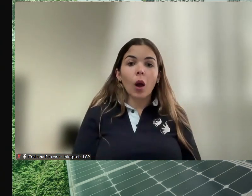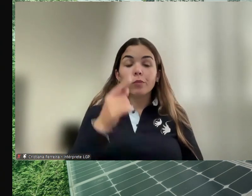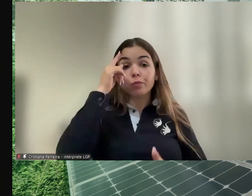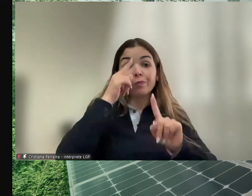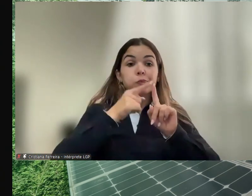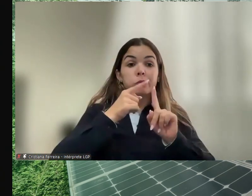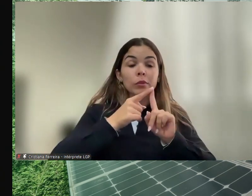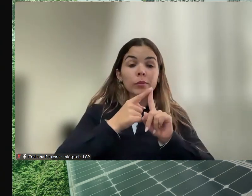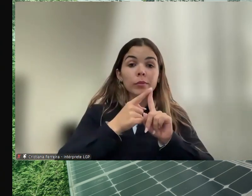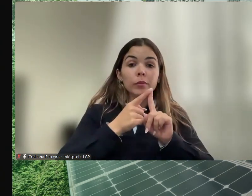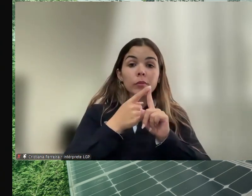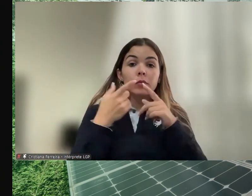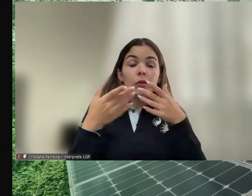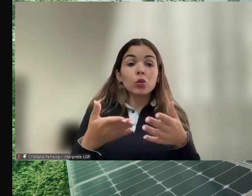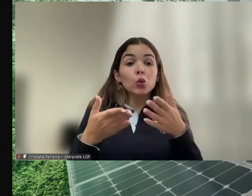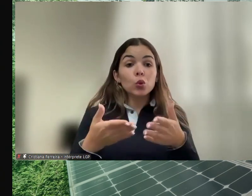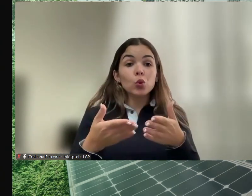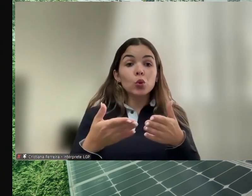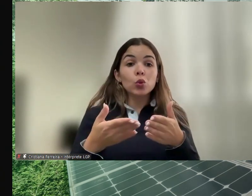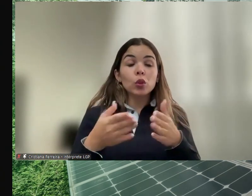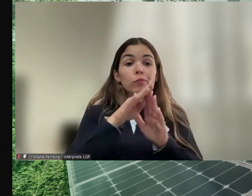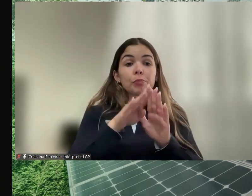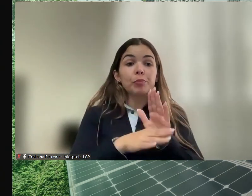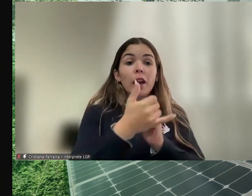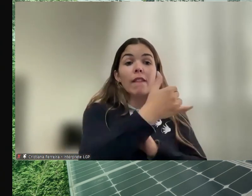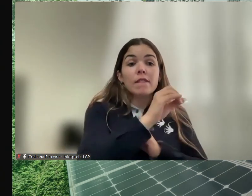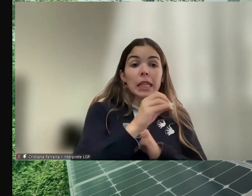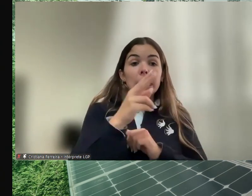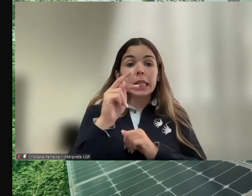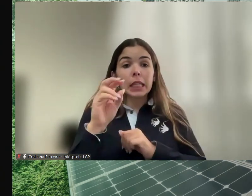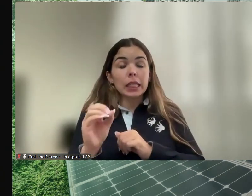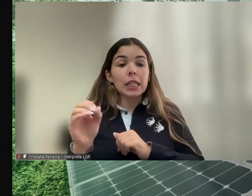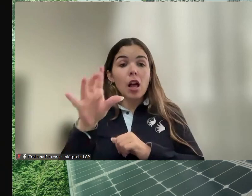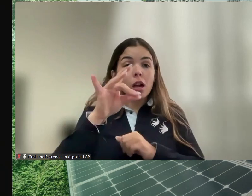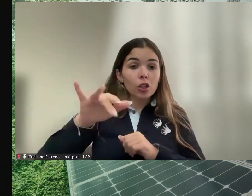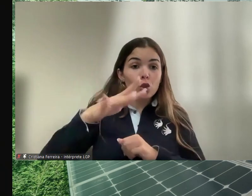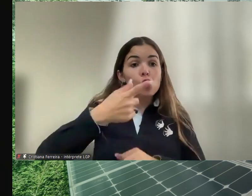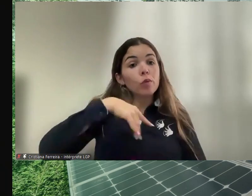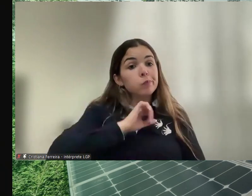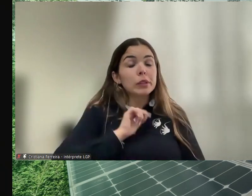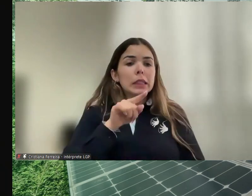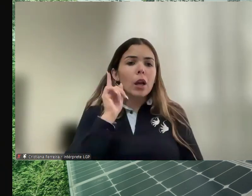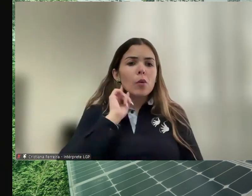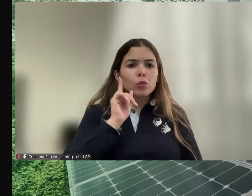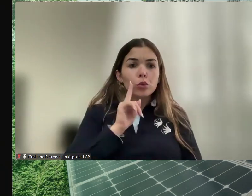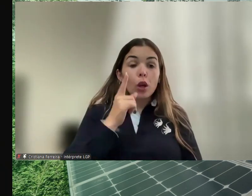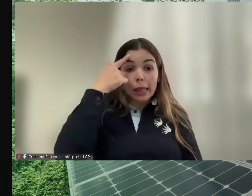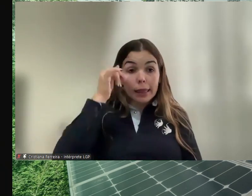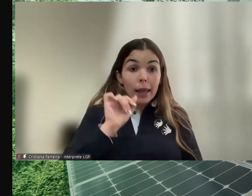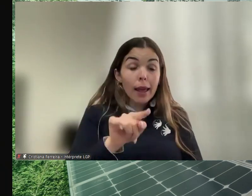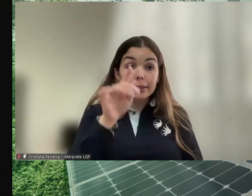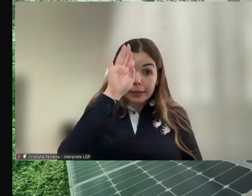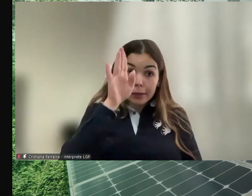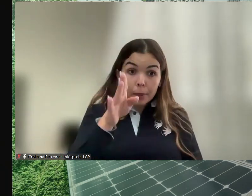que se concretize a Agenda 2030 nas nossas regiões. Isto é muito importante, termos essa noção. É muito